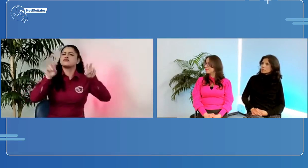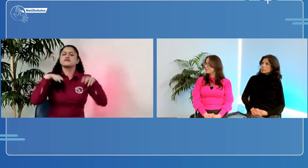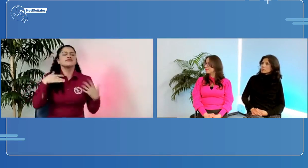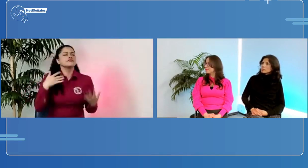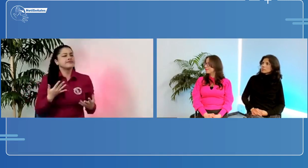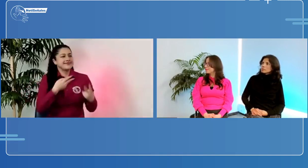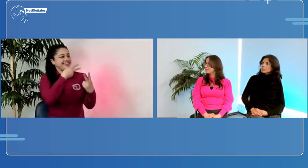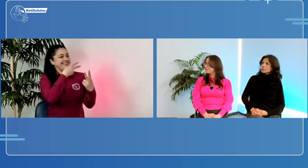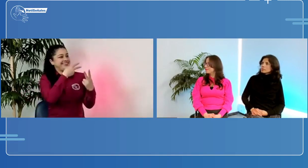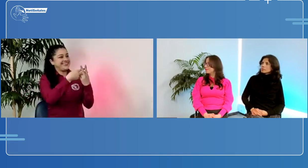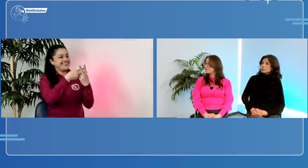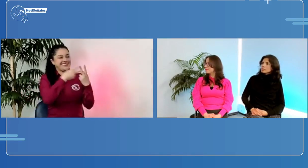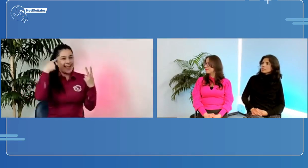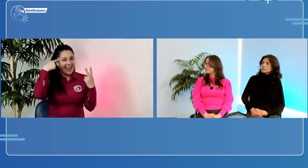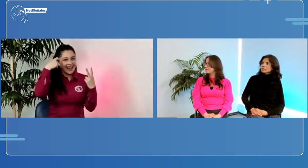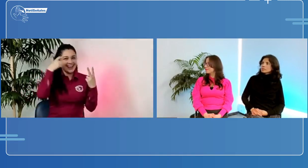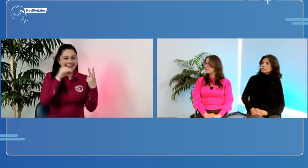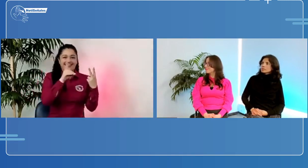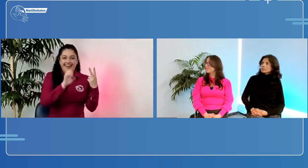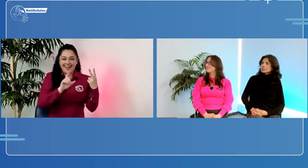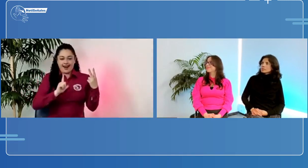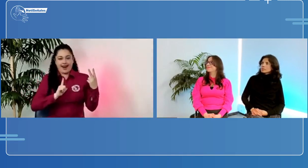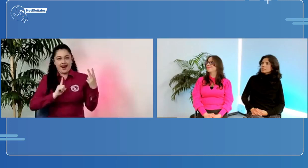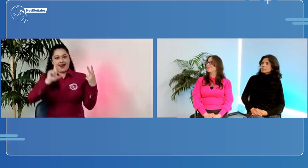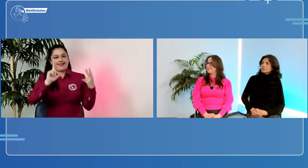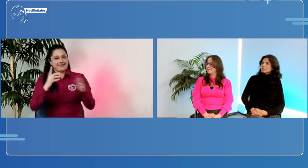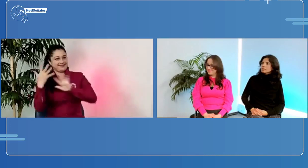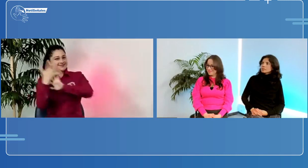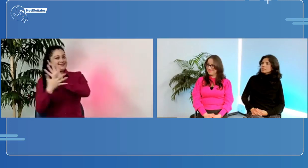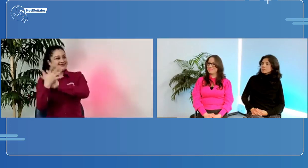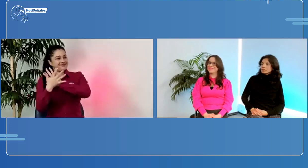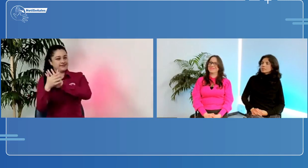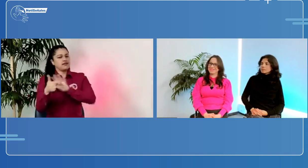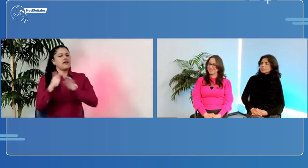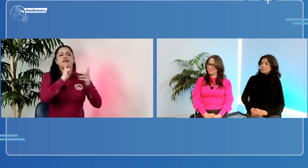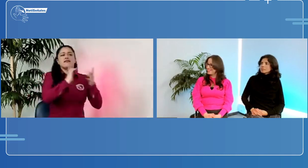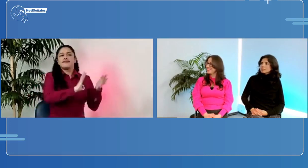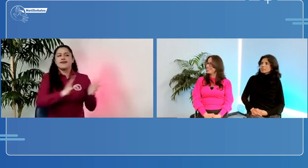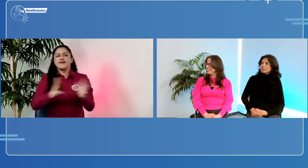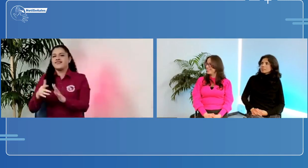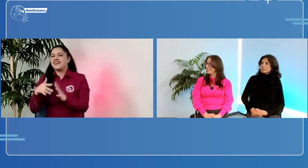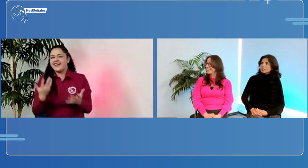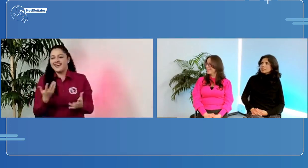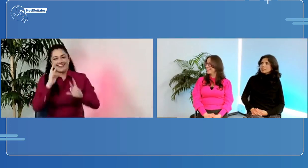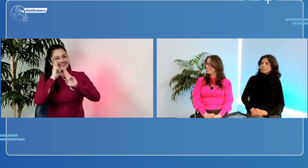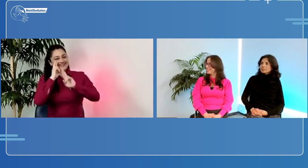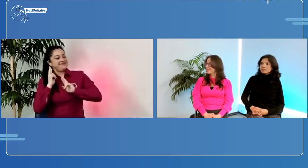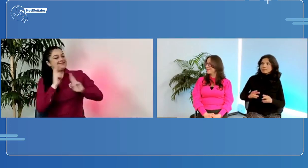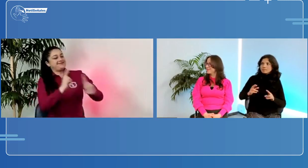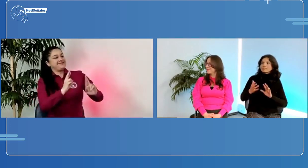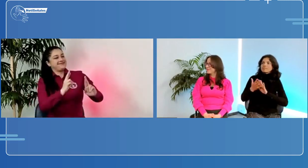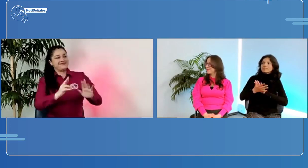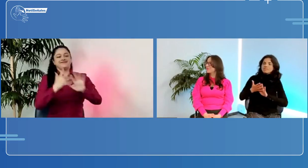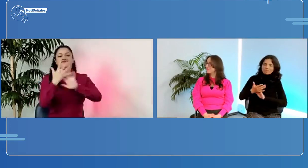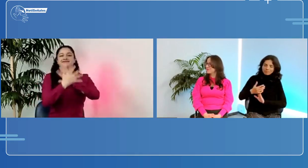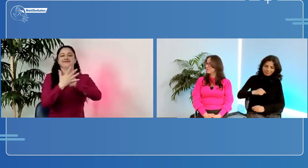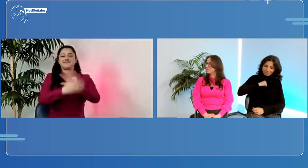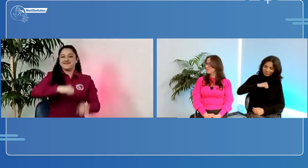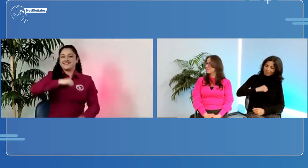hicimos algunas publicaciones sobre el numeral. Tenemos un reto, el reto de líderes del ISC. Entonces, que era, reconozco la